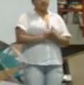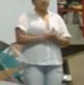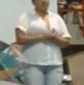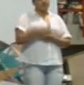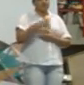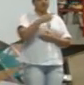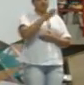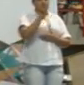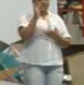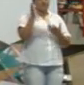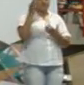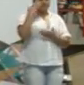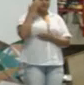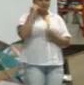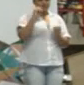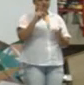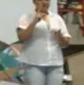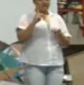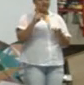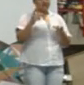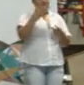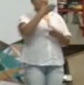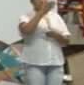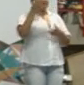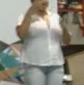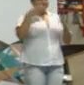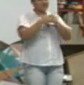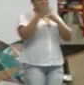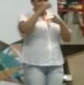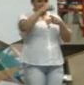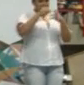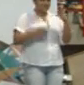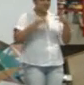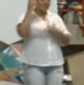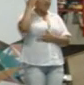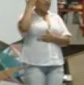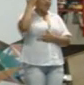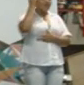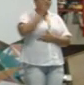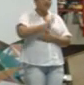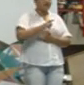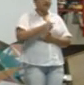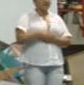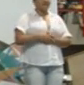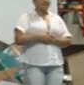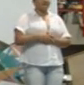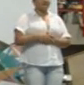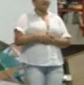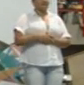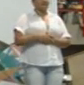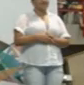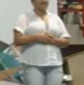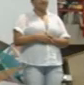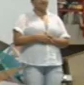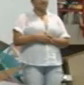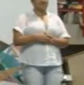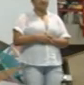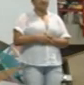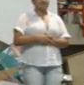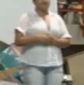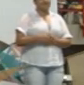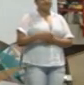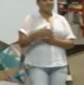entendendo tudo? Quem vai passar nesse Enem aqui? Vocês não vão passar nem na porta de passar aqui desse jeito. Quem vai passar